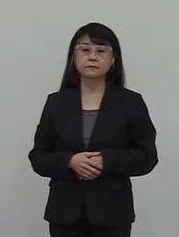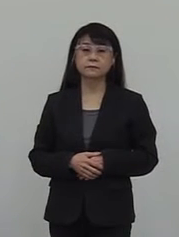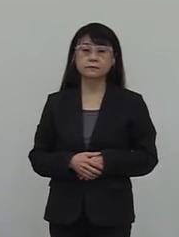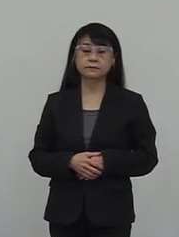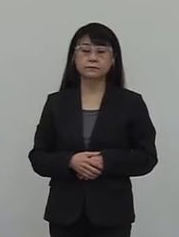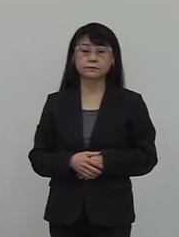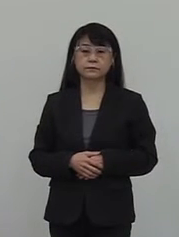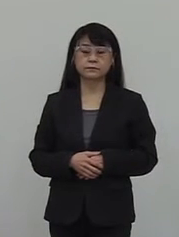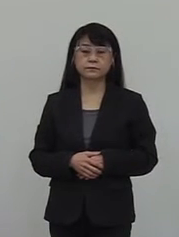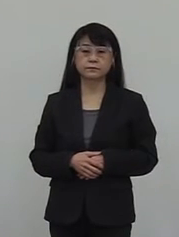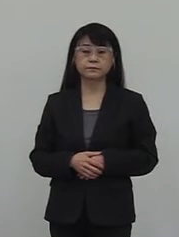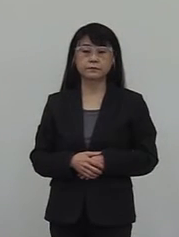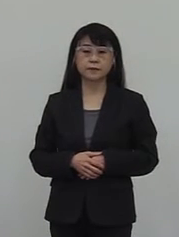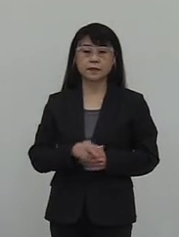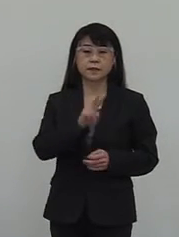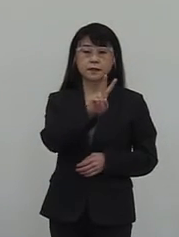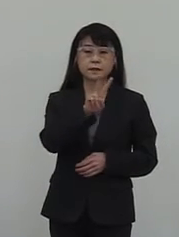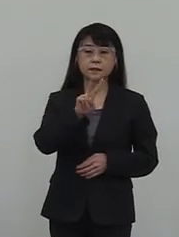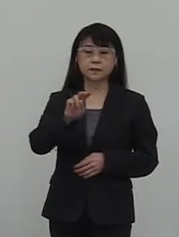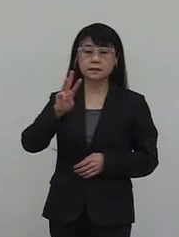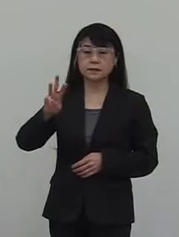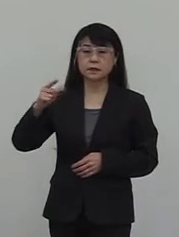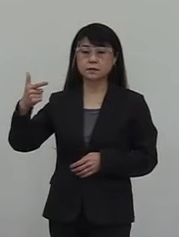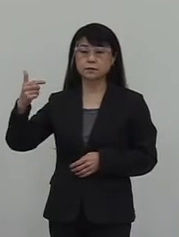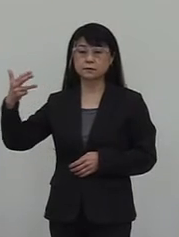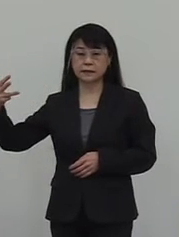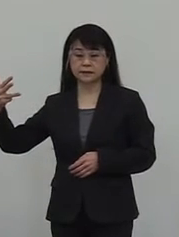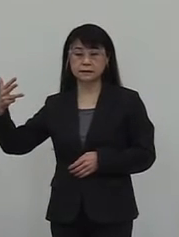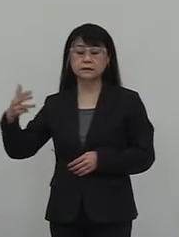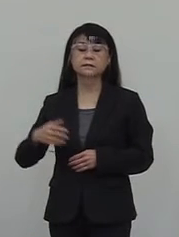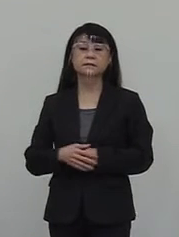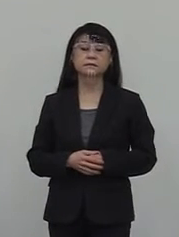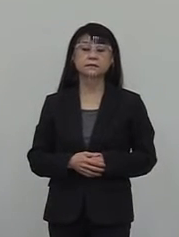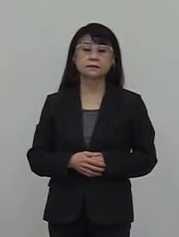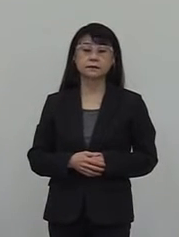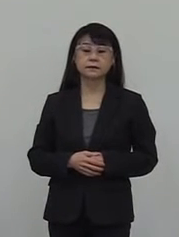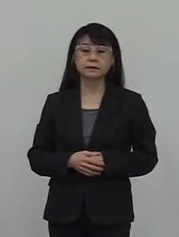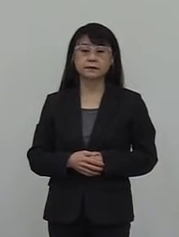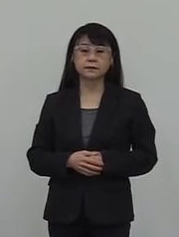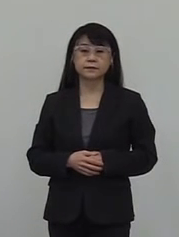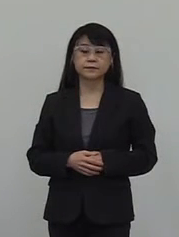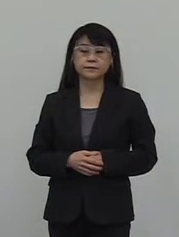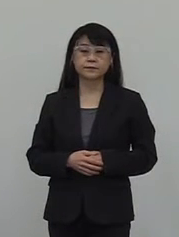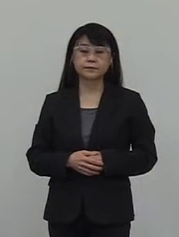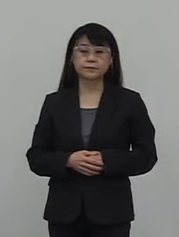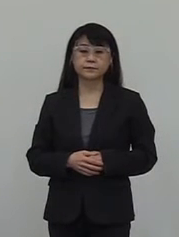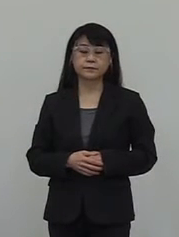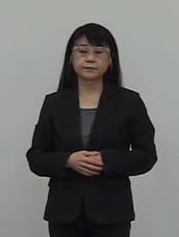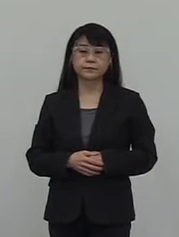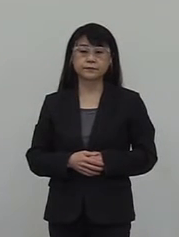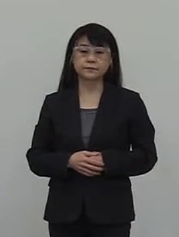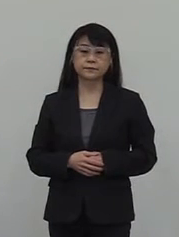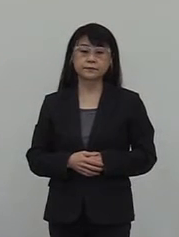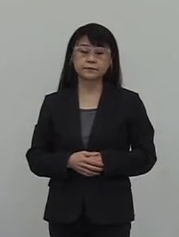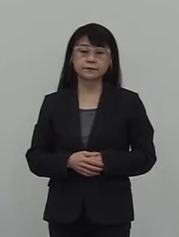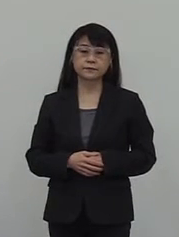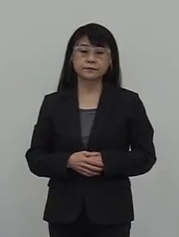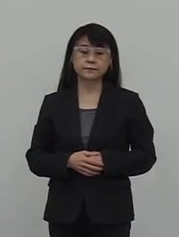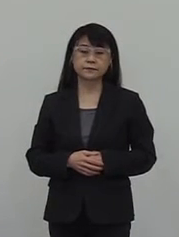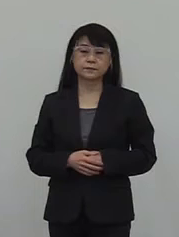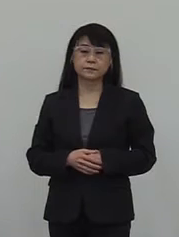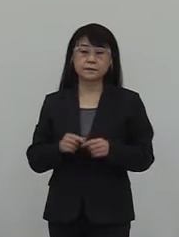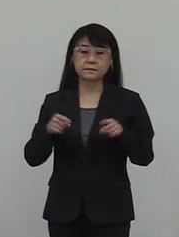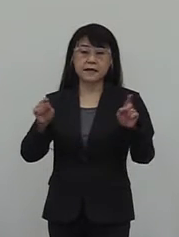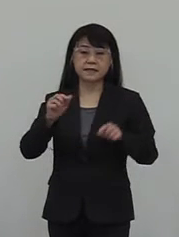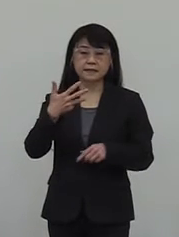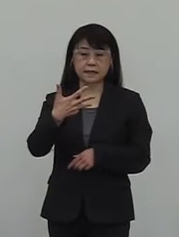7ページ一番下になります。22368番、それから続きまして次のページ一番上の8